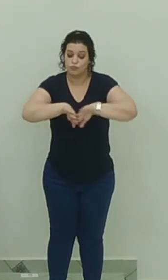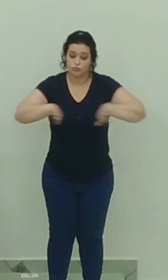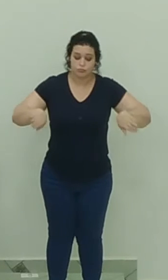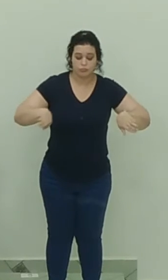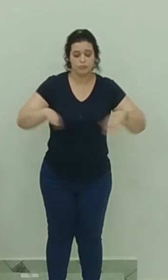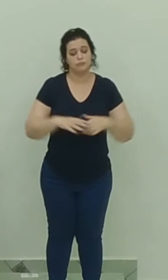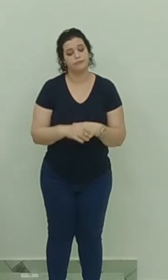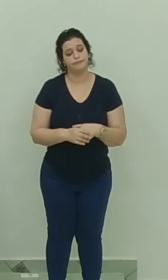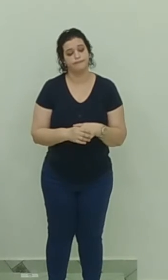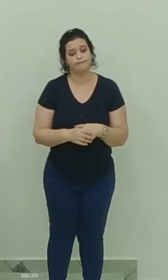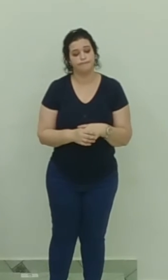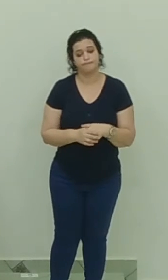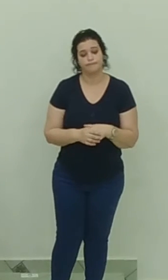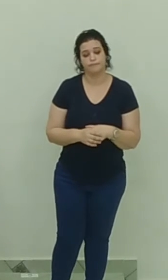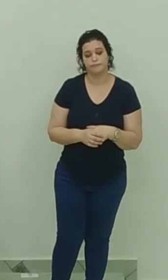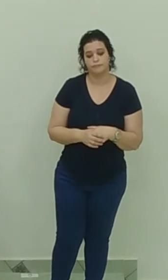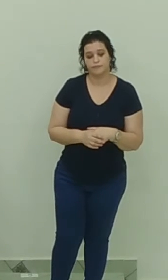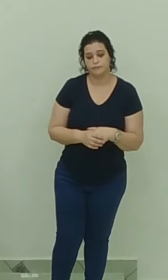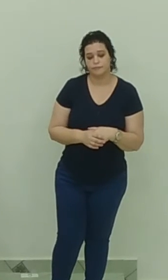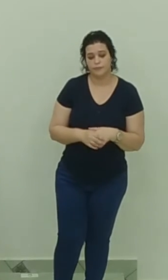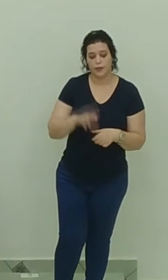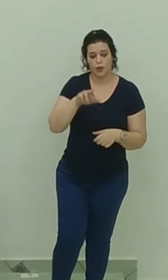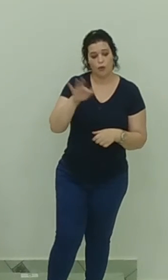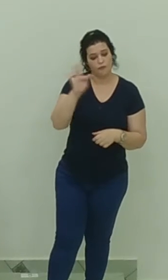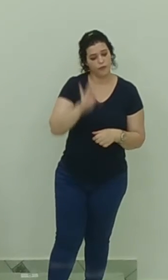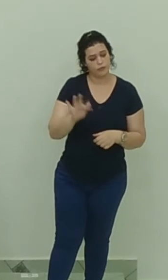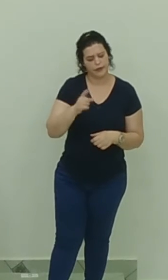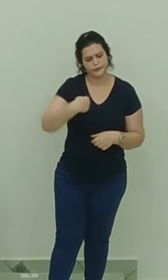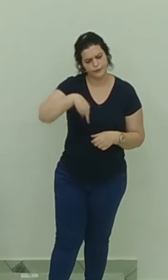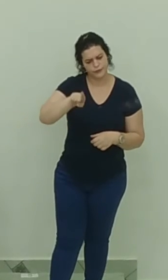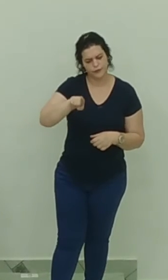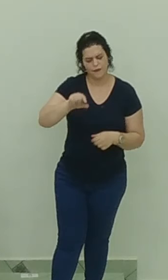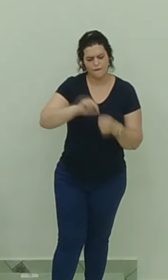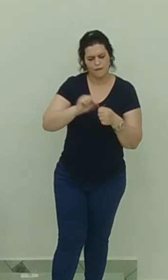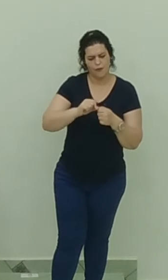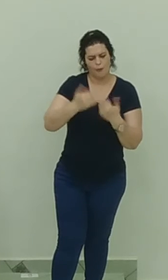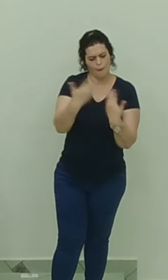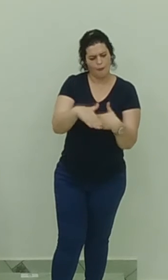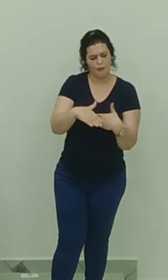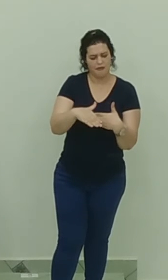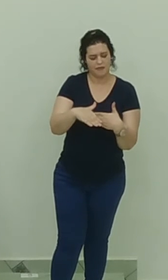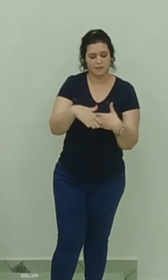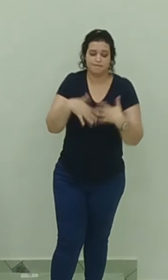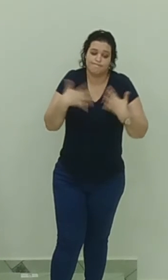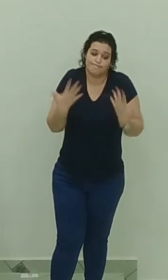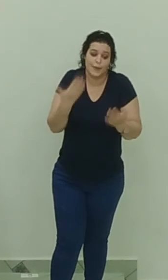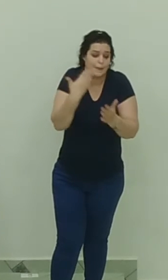Você vai prestar um vestibular, se você não veio, alguém vai lá decidir. Não veio.